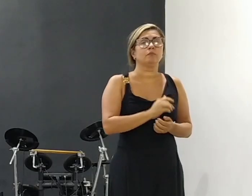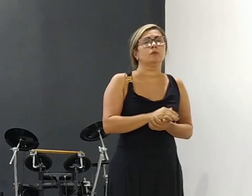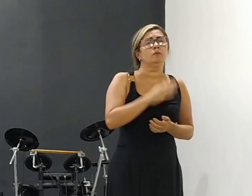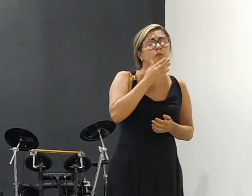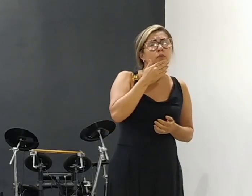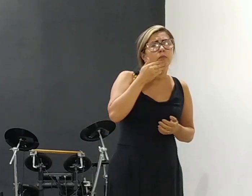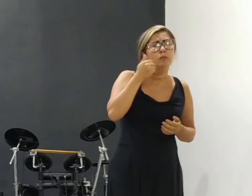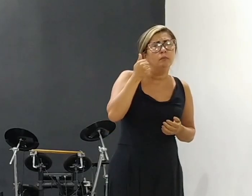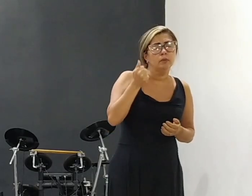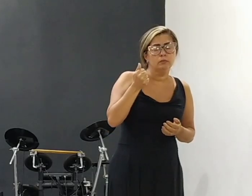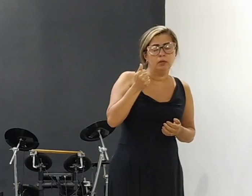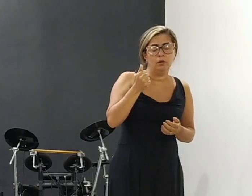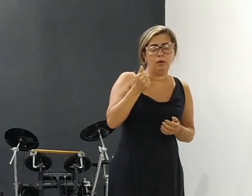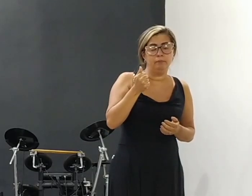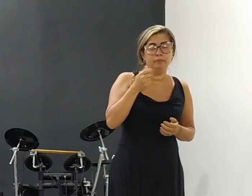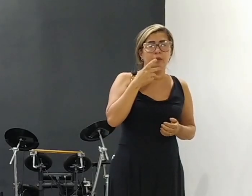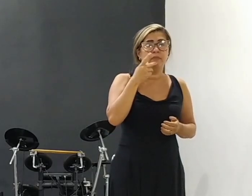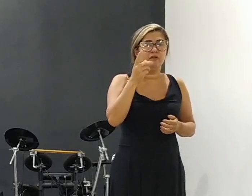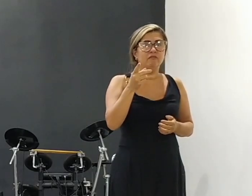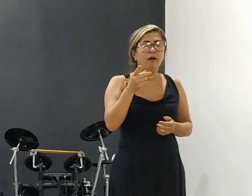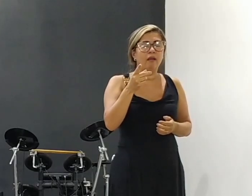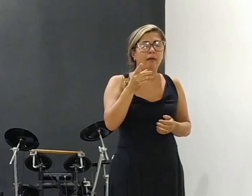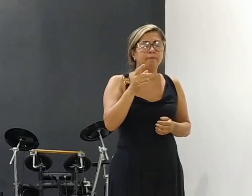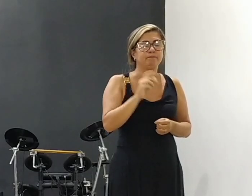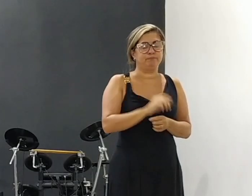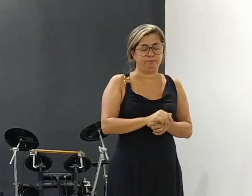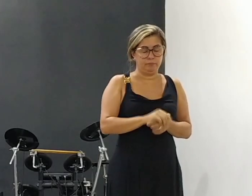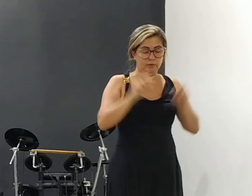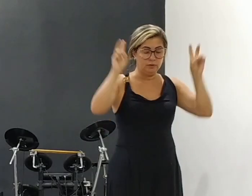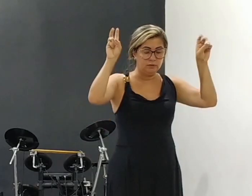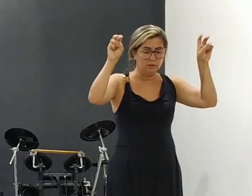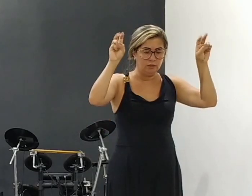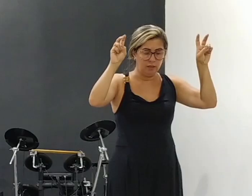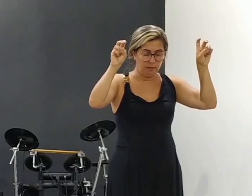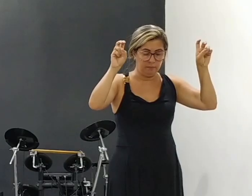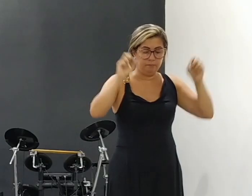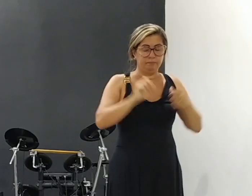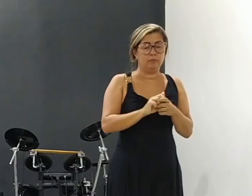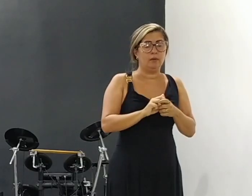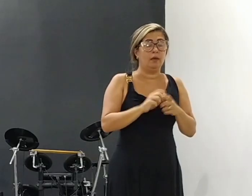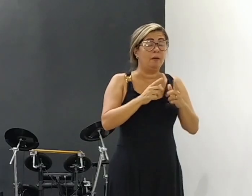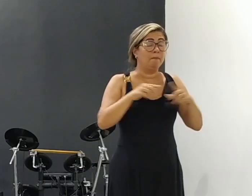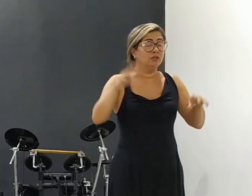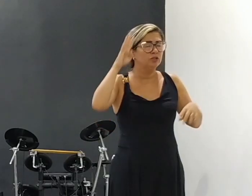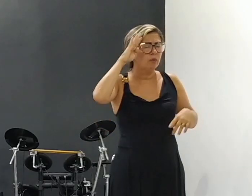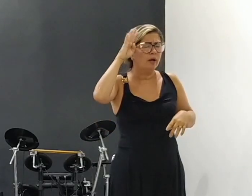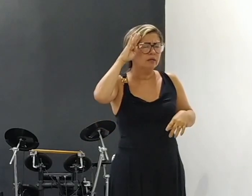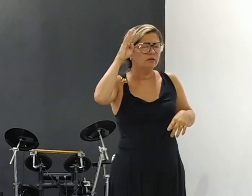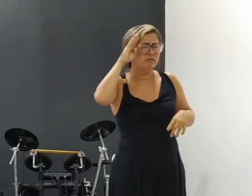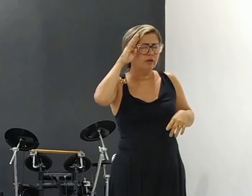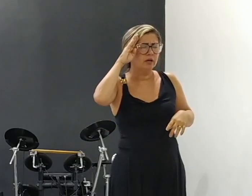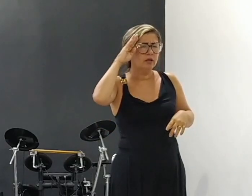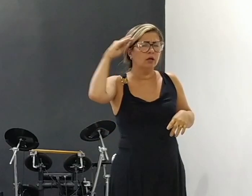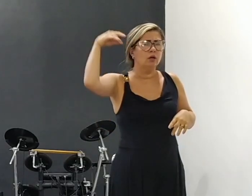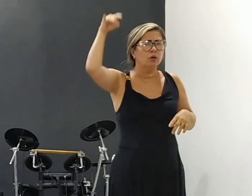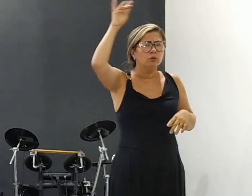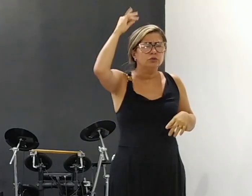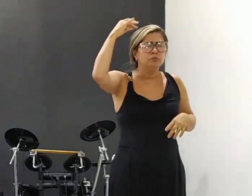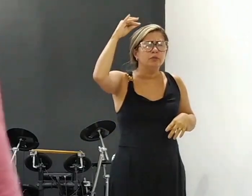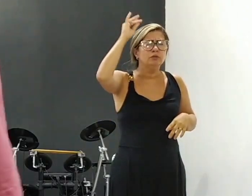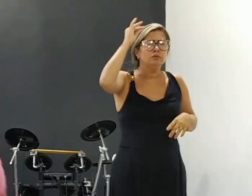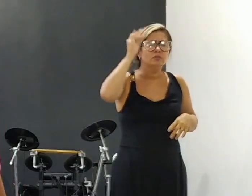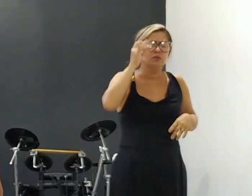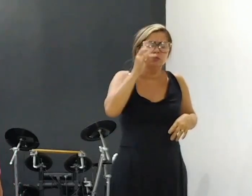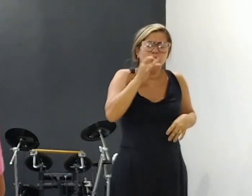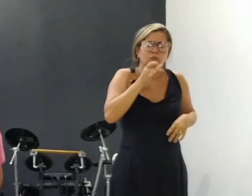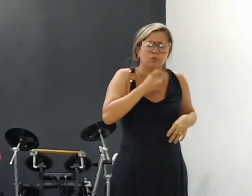esse tema, falar sobre esse assunto. E quando foi essa semana, se não me engano, na quarta-feira, o Espírito Santo foi lá, eu já